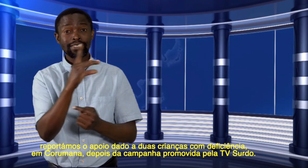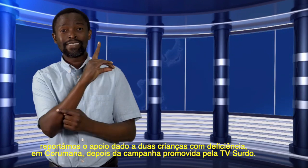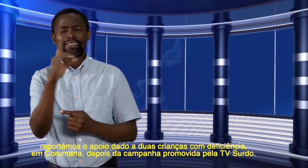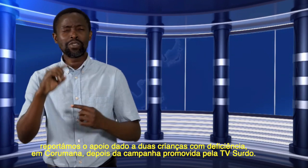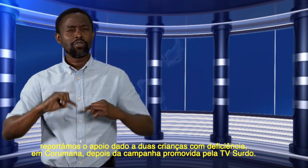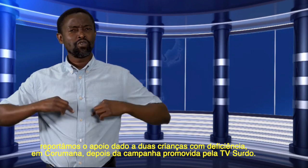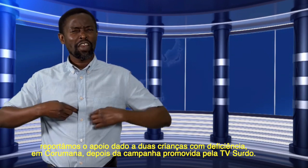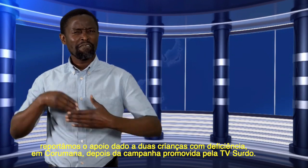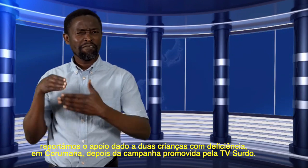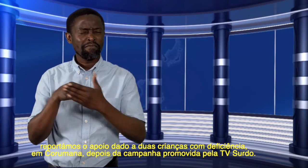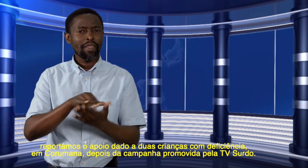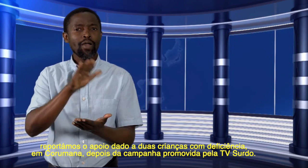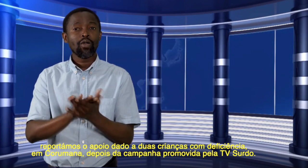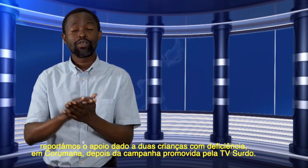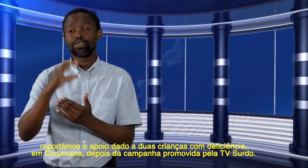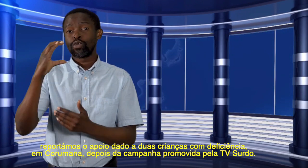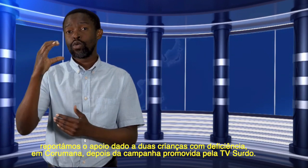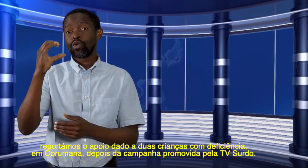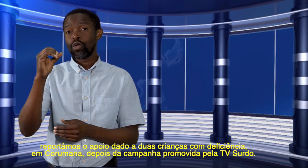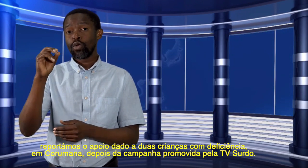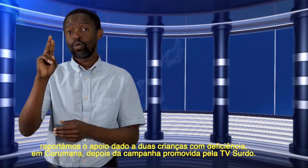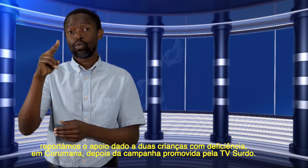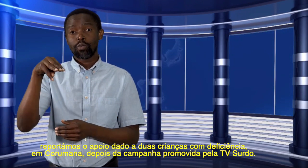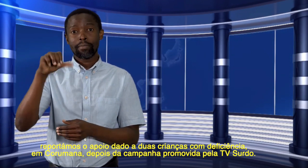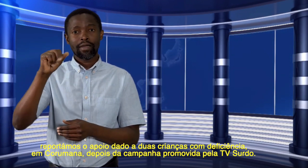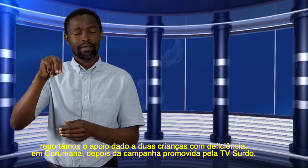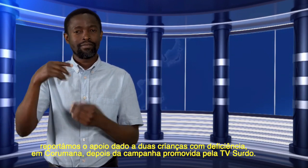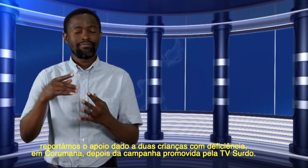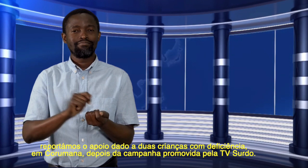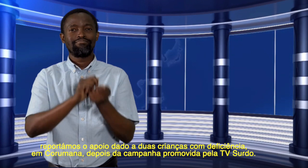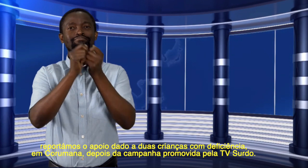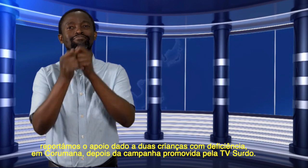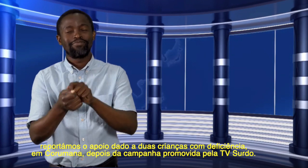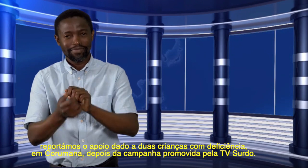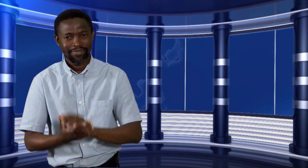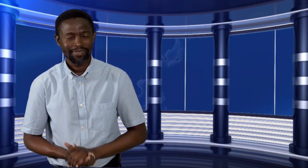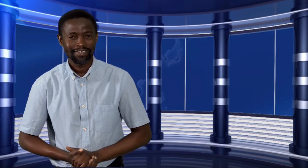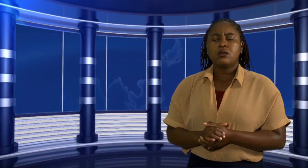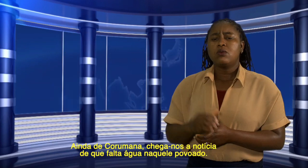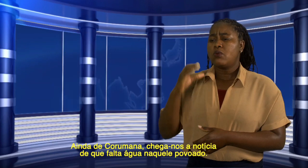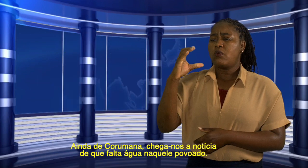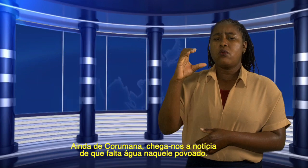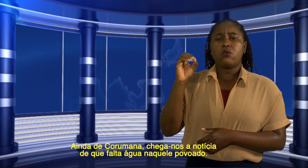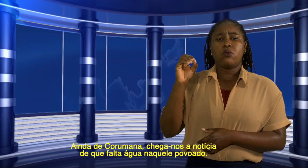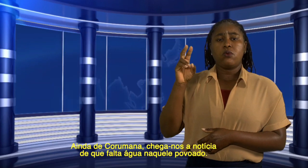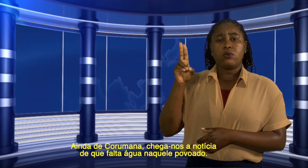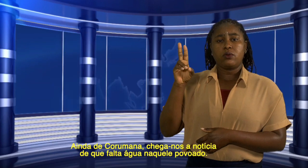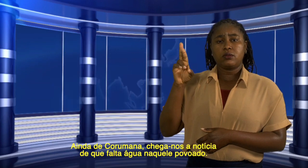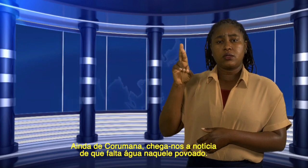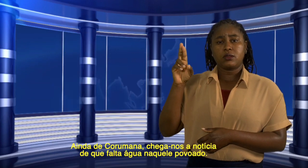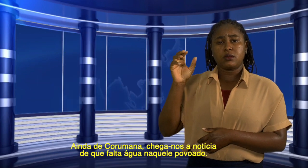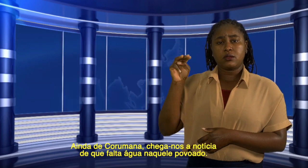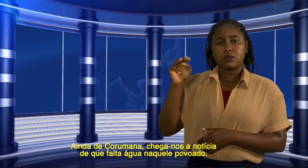em Curumana, depois da campanha promovida pela TV Surdo. Ainda de